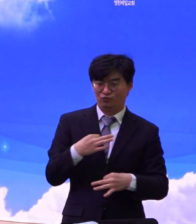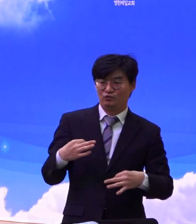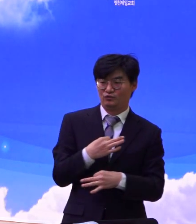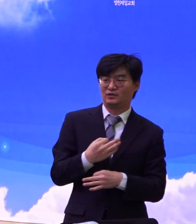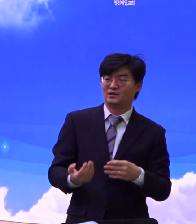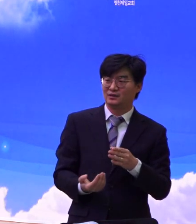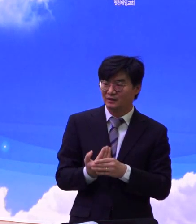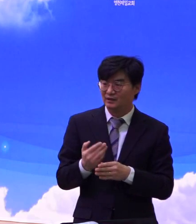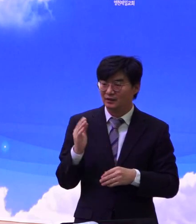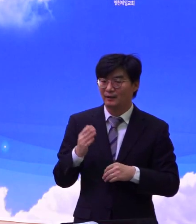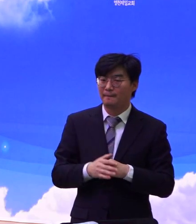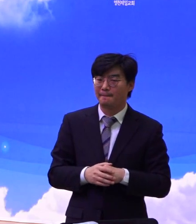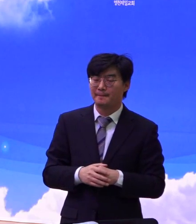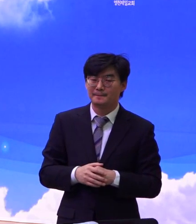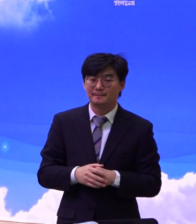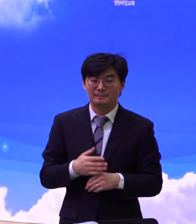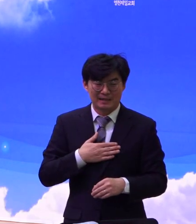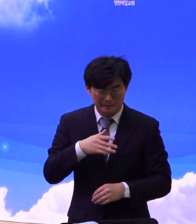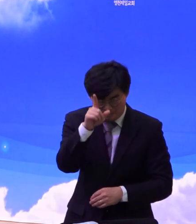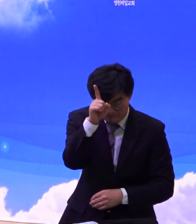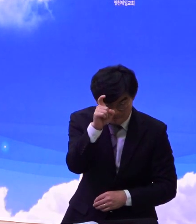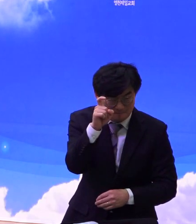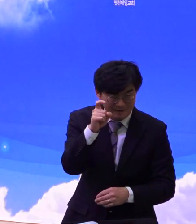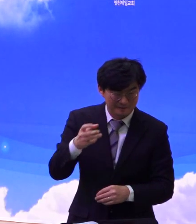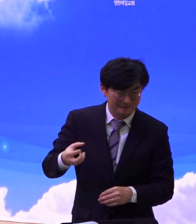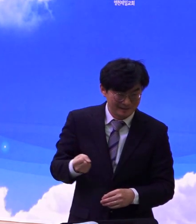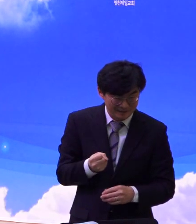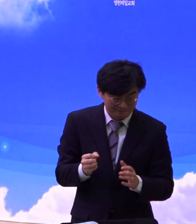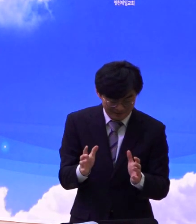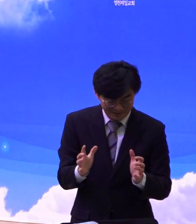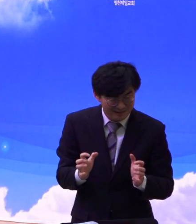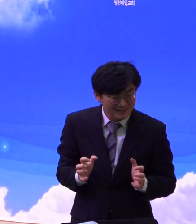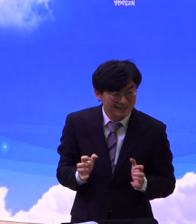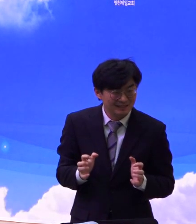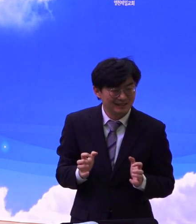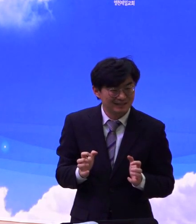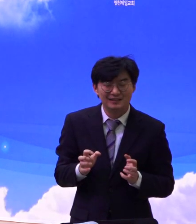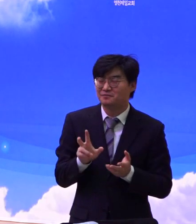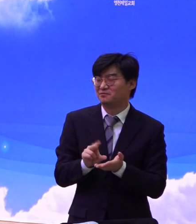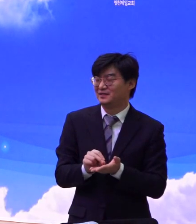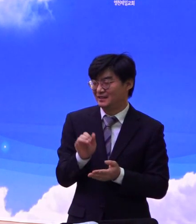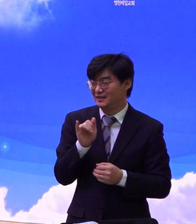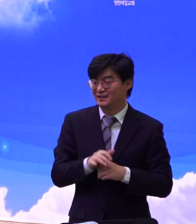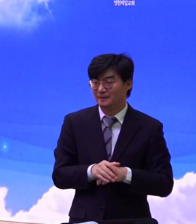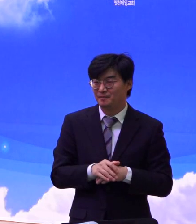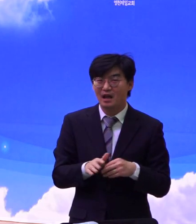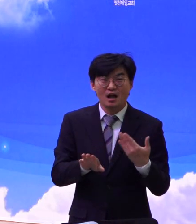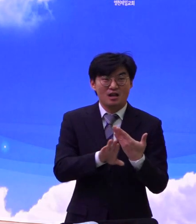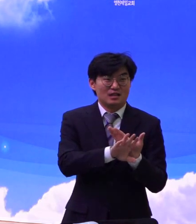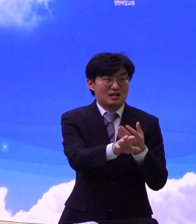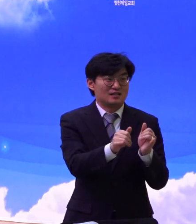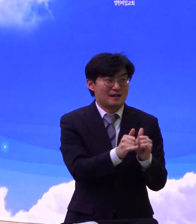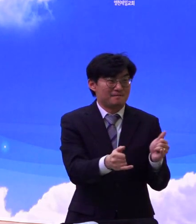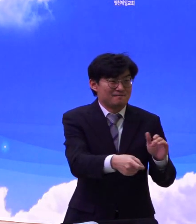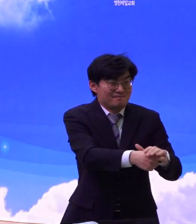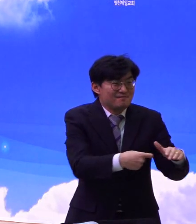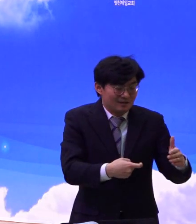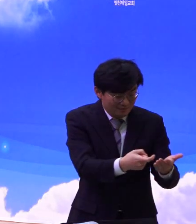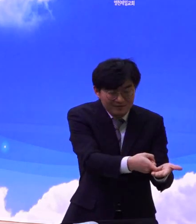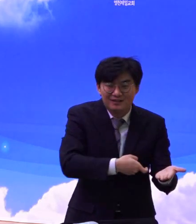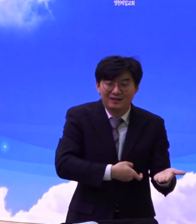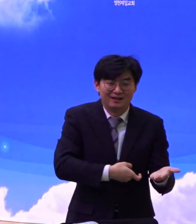자꾸만 내 것을 내 안에 자꾸만 움켜쥐고 또 어떤 경우에는 남의 것까지 뺏어서 내가 더 많이 가지려고